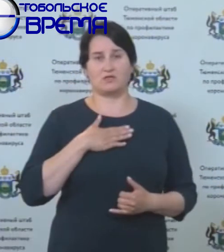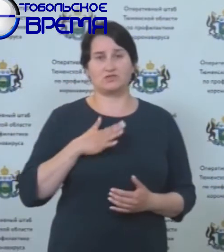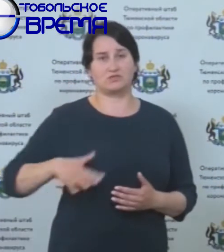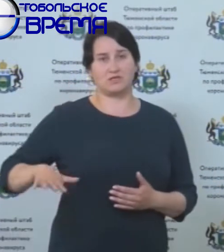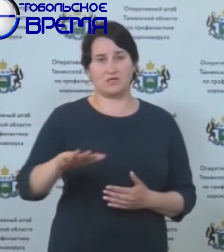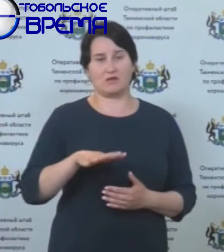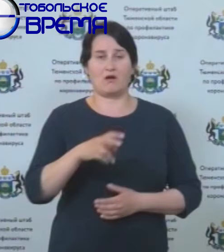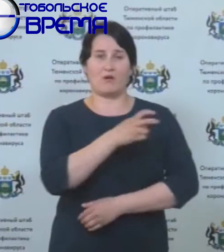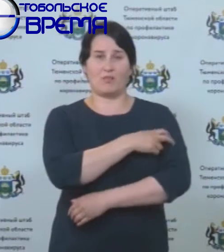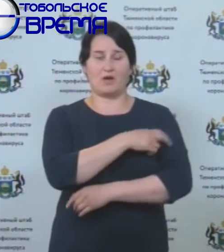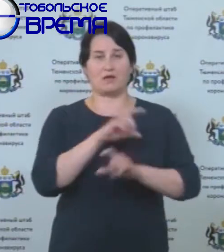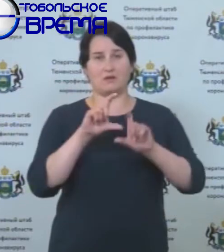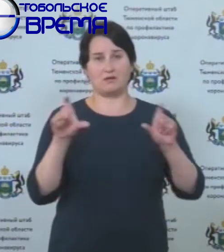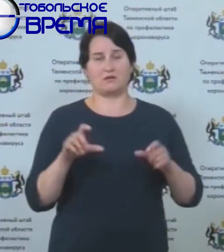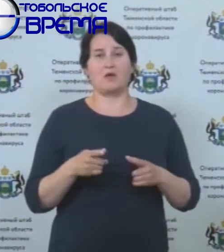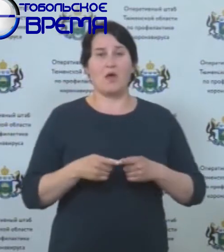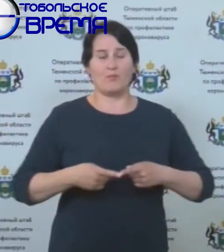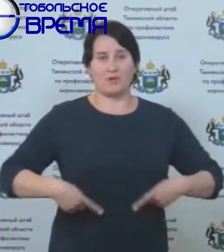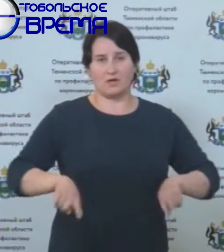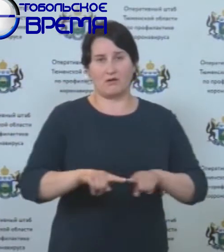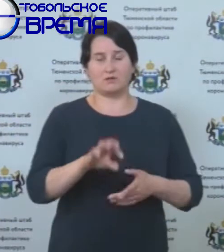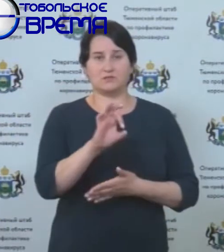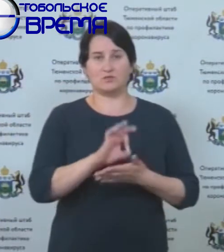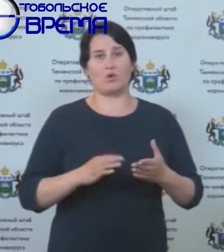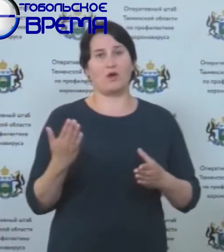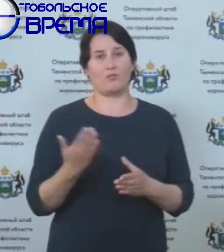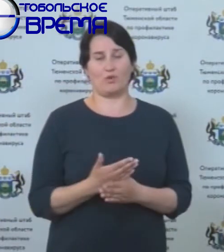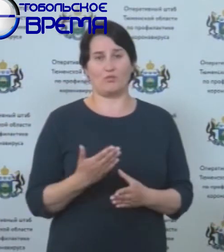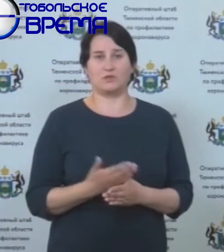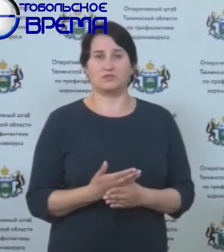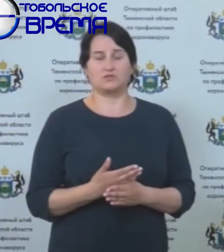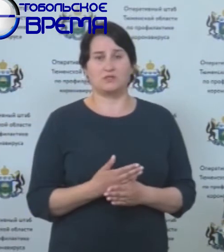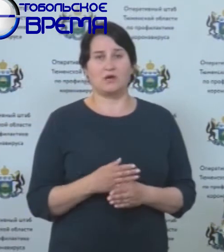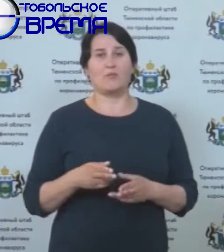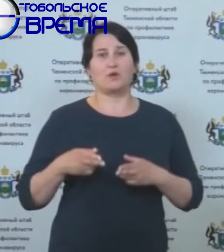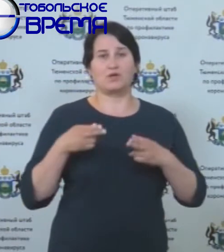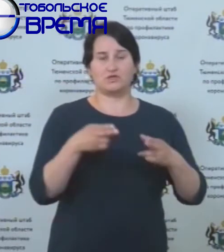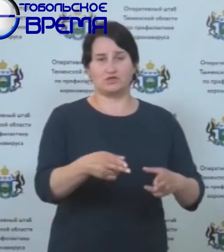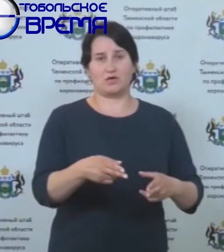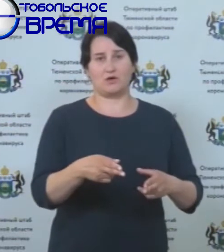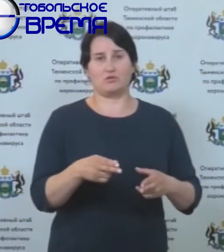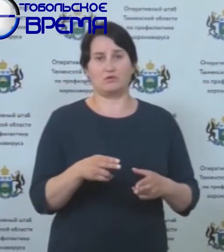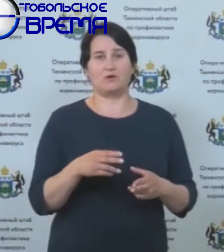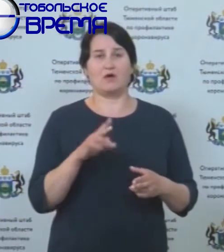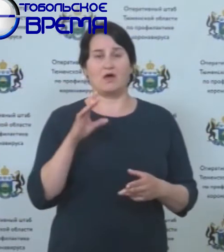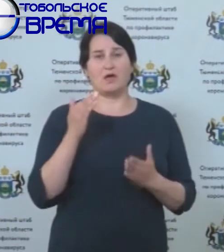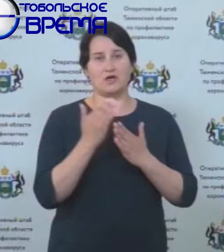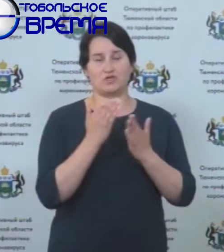поликлиниках. И бригады неотложной медицинской помощи сегодня приезжают к жителям в режиме до 24